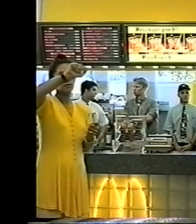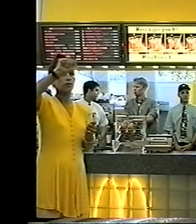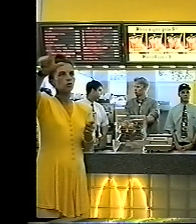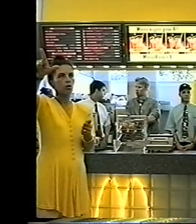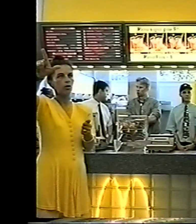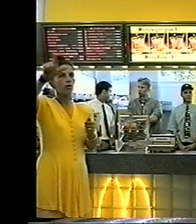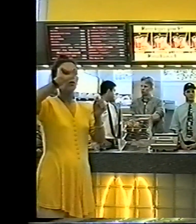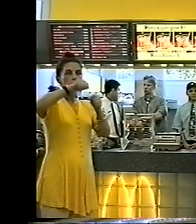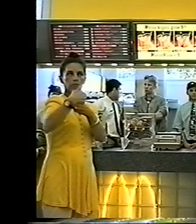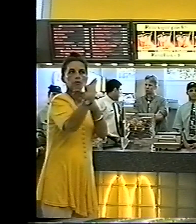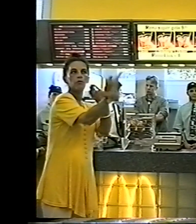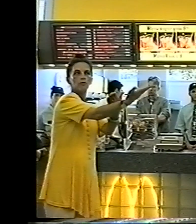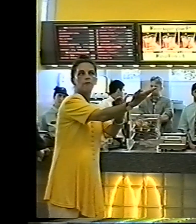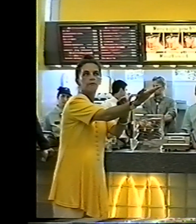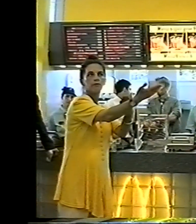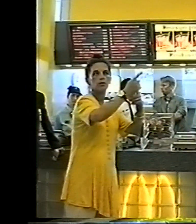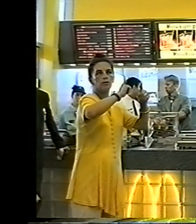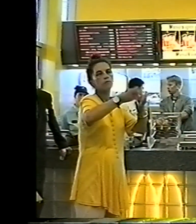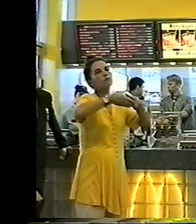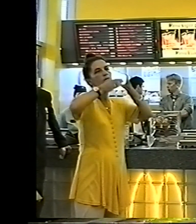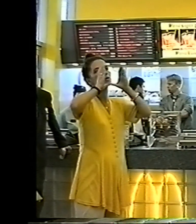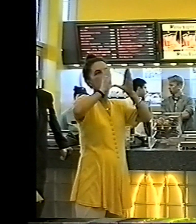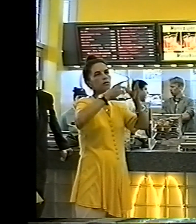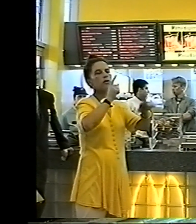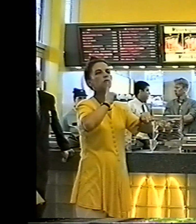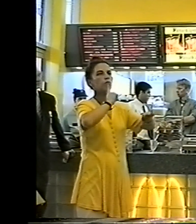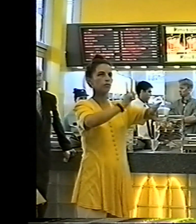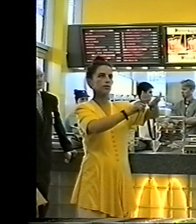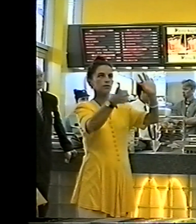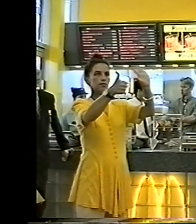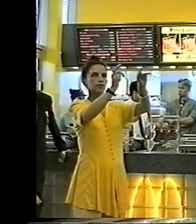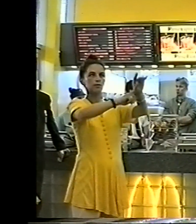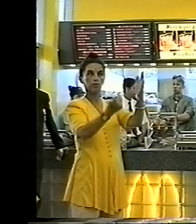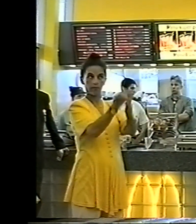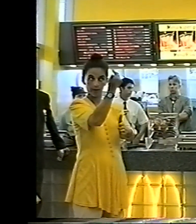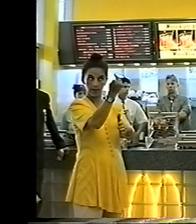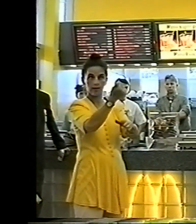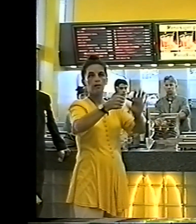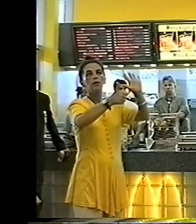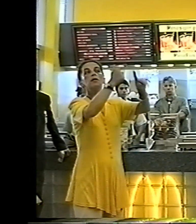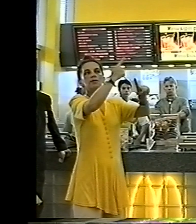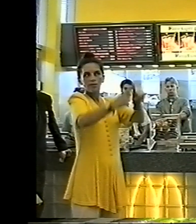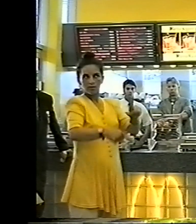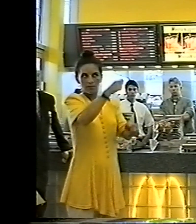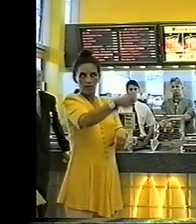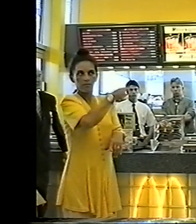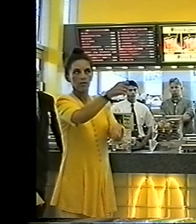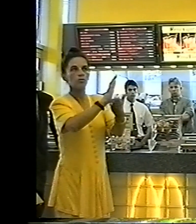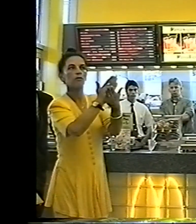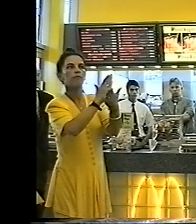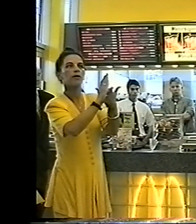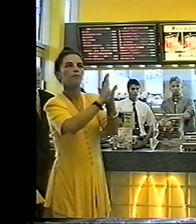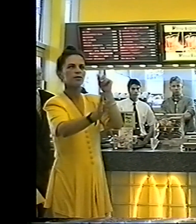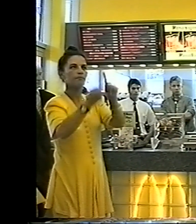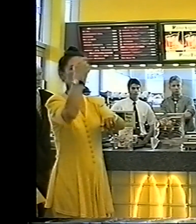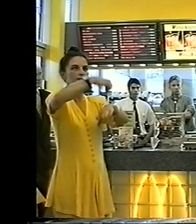servir dès 6h30 le petit déjeuner à Genève. Naturellement, à 6h30, nous préparons la